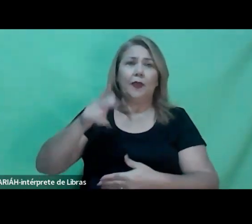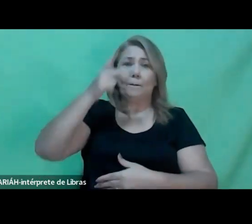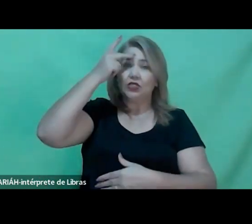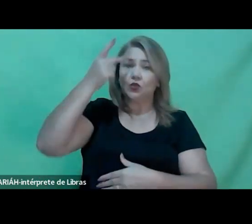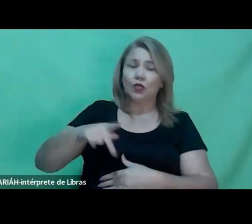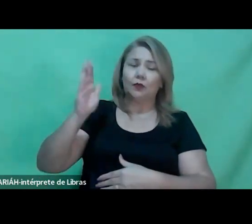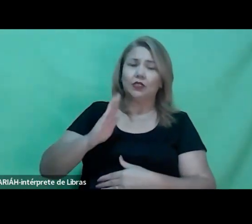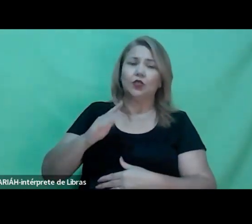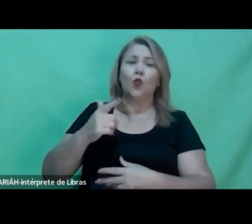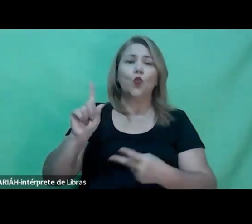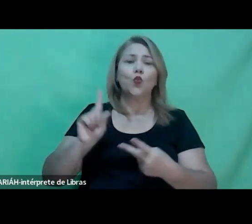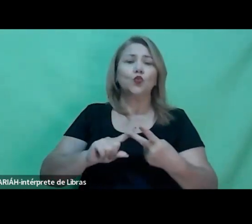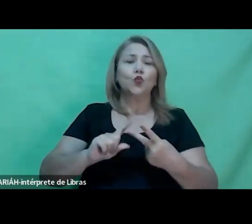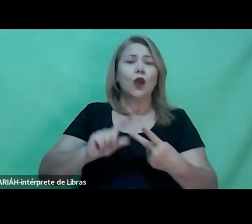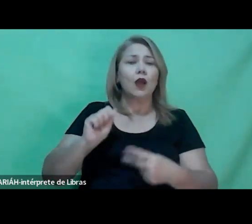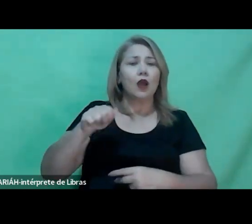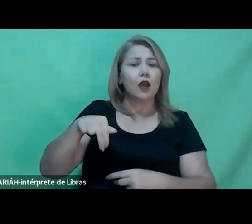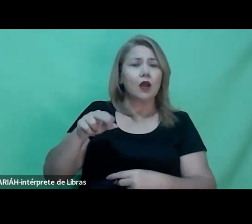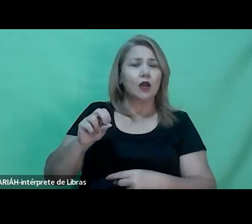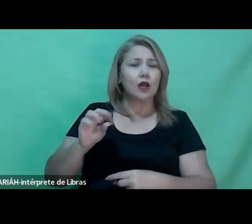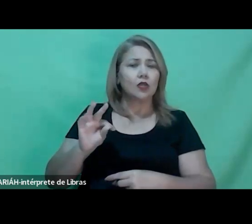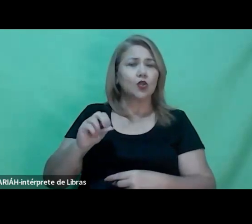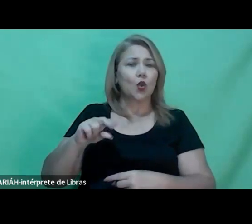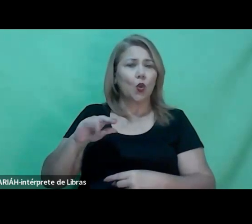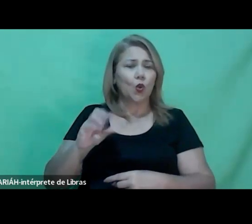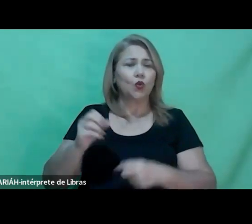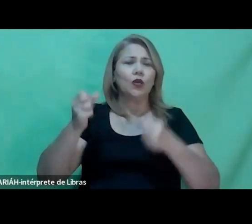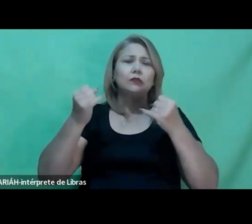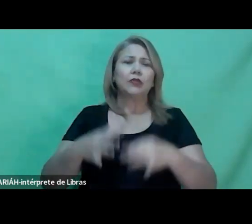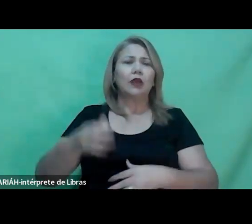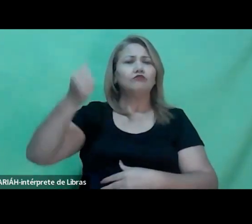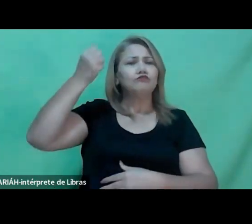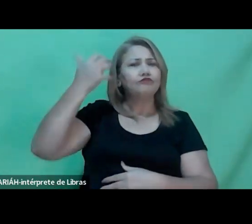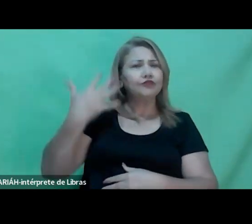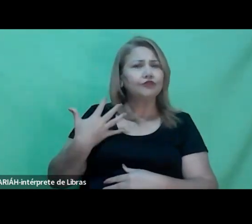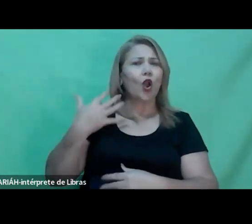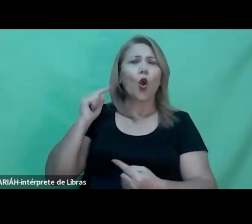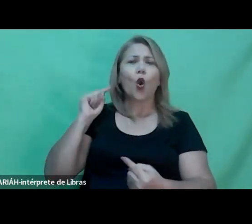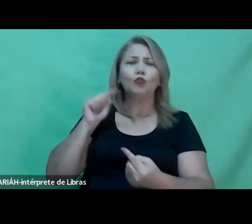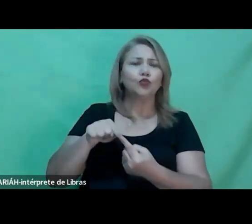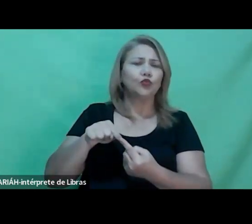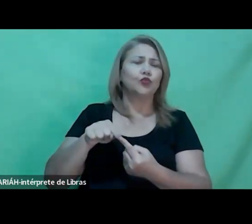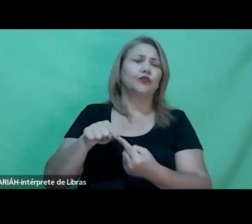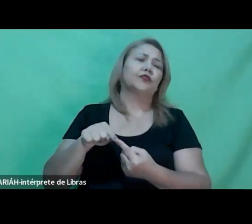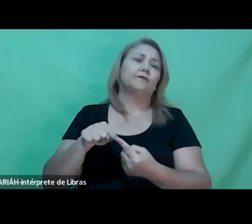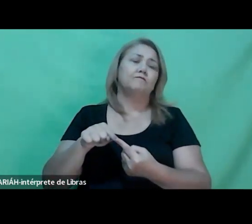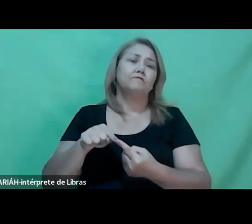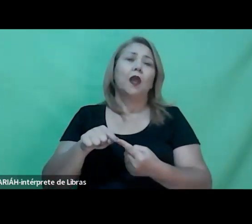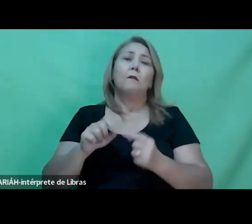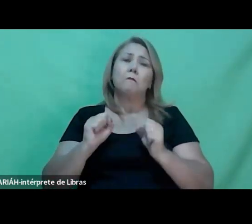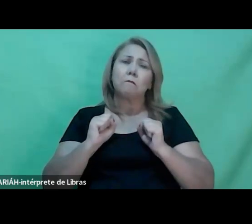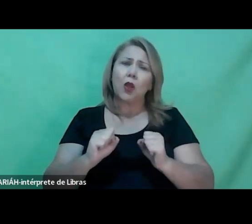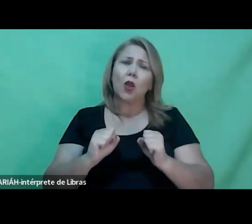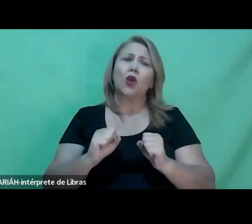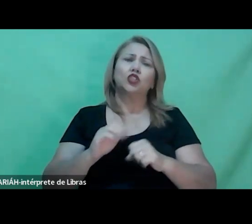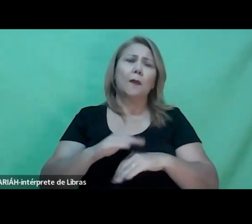Sí y hay otro un comentario de Antonio Castillo que dice se hace una descripción objetiva sin embargo podemos